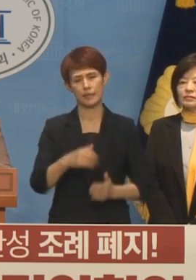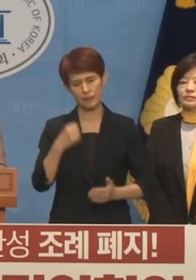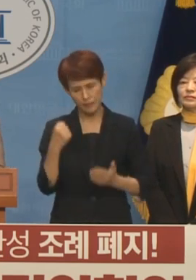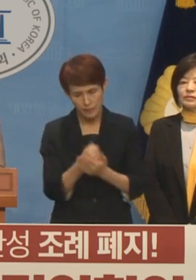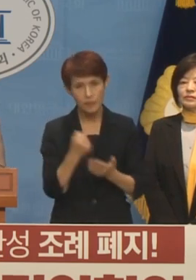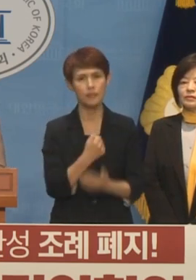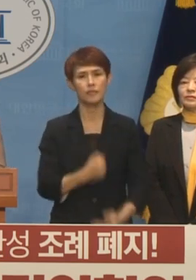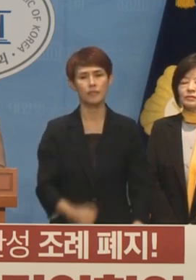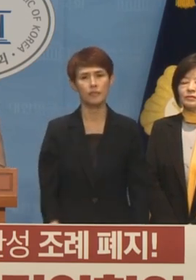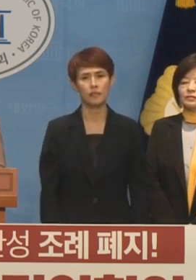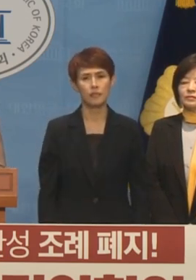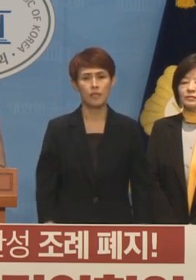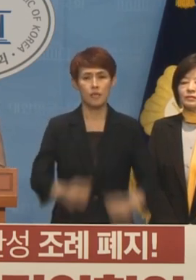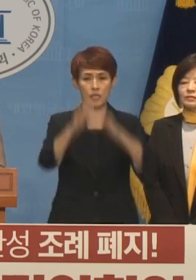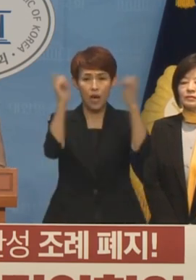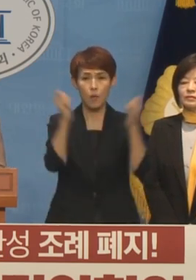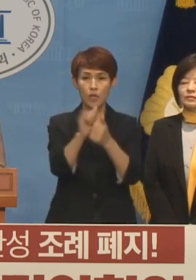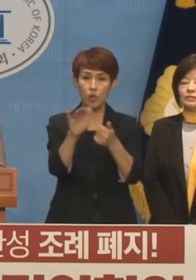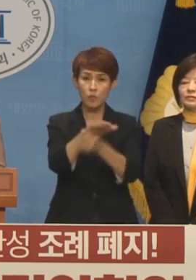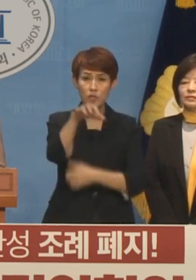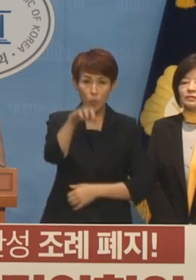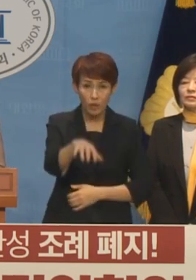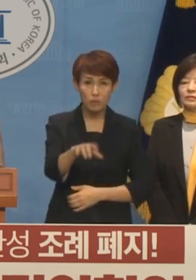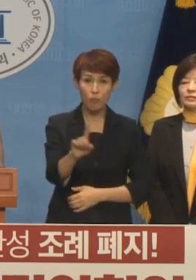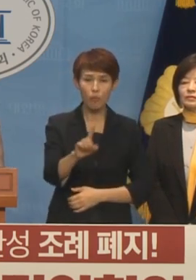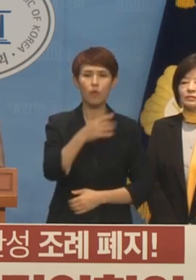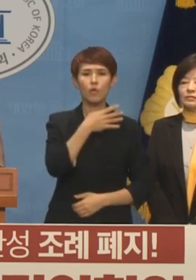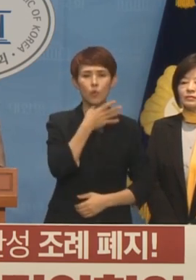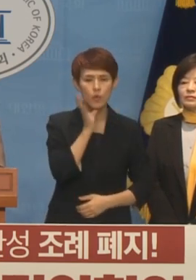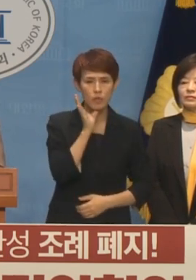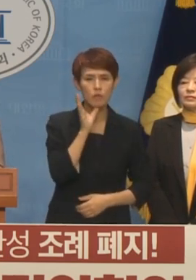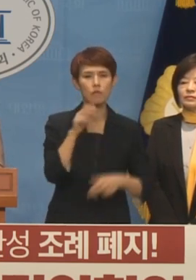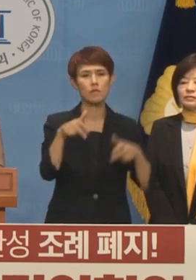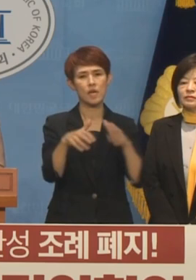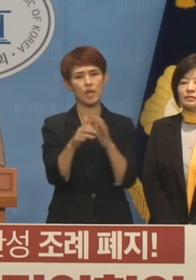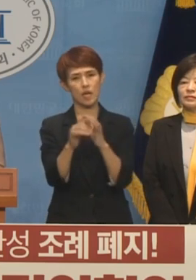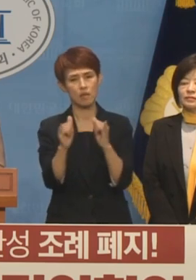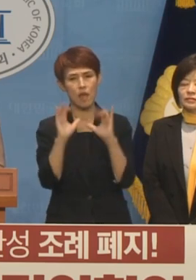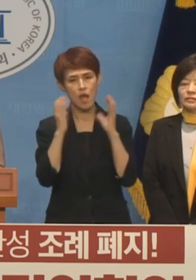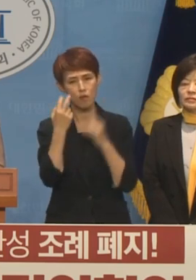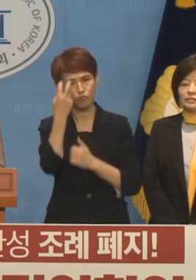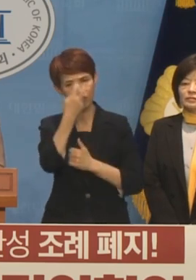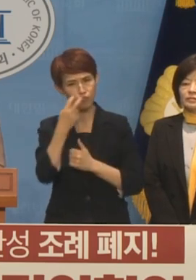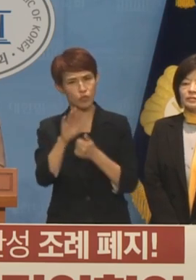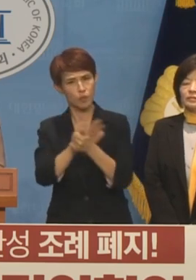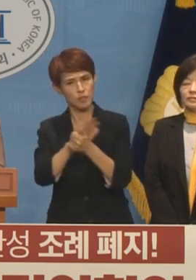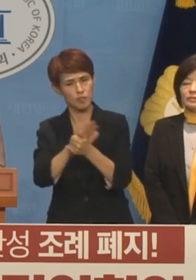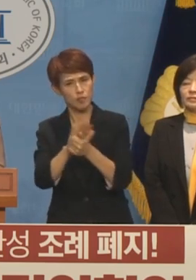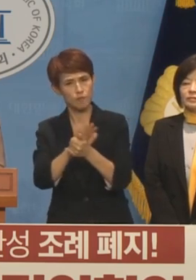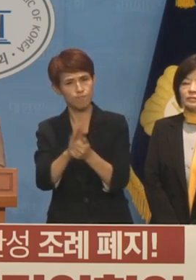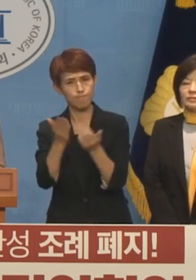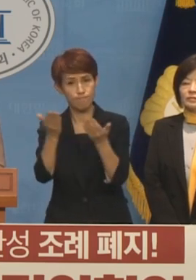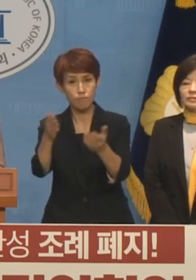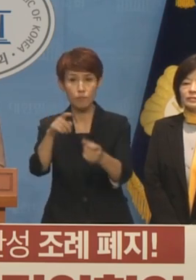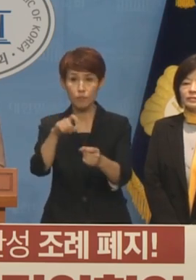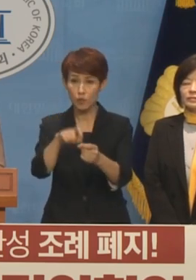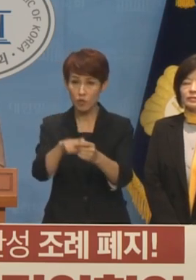표시합니다. 사회서비스원은 노인과 또 장애인, 영유아에 대한 돌봄 서비스의 질을 향상시키기